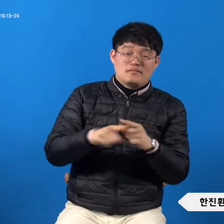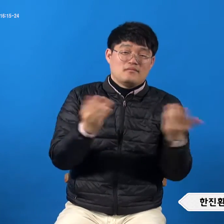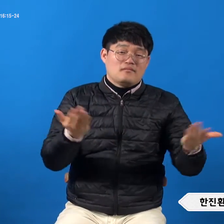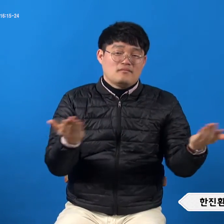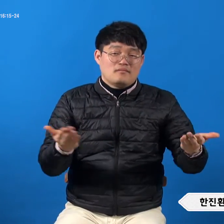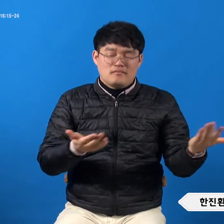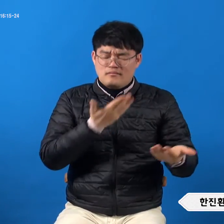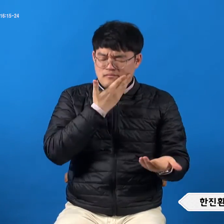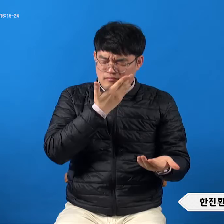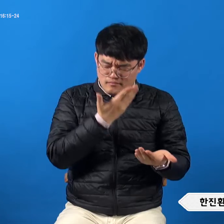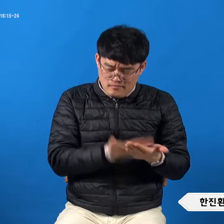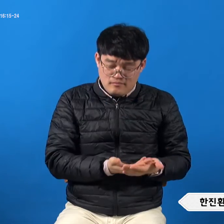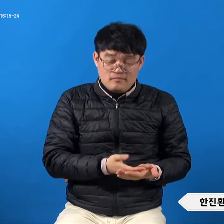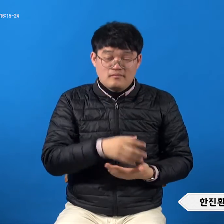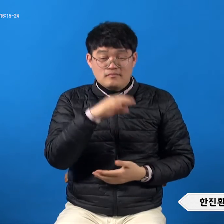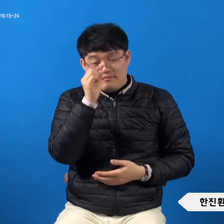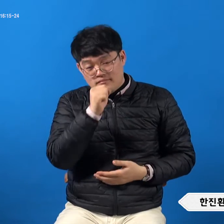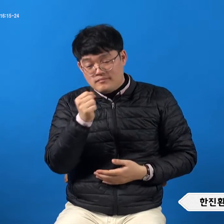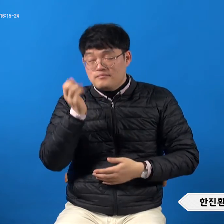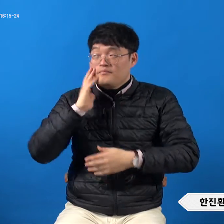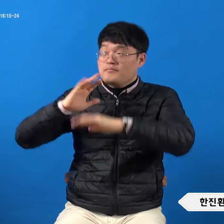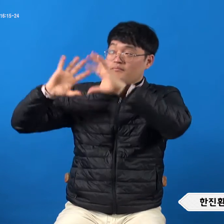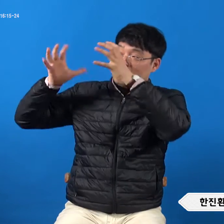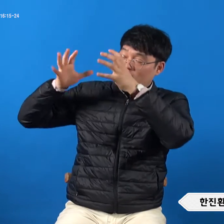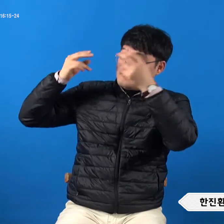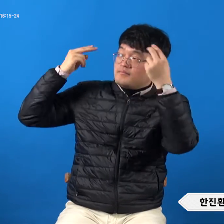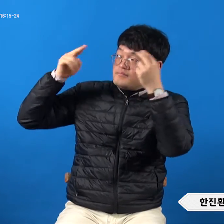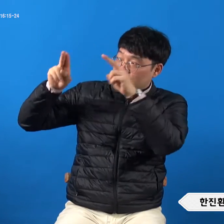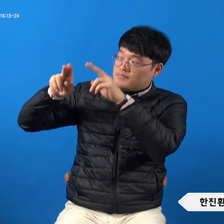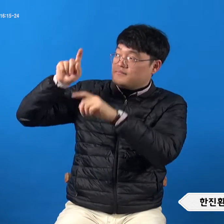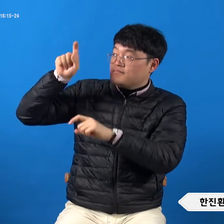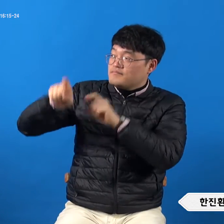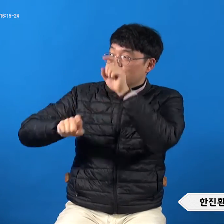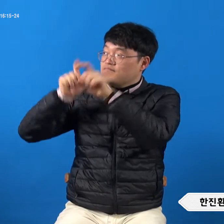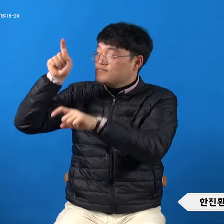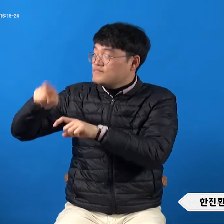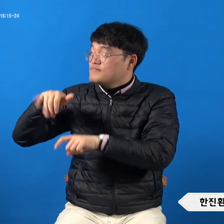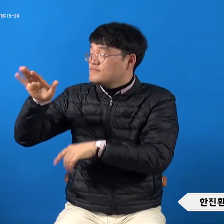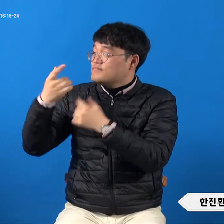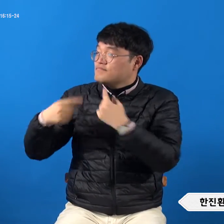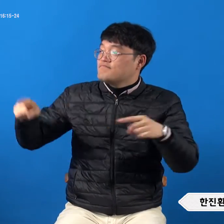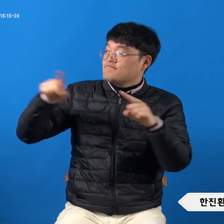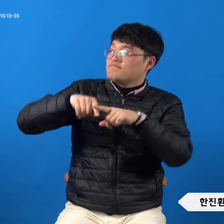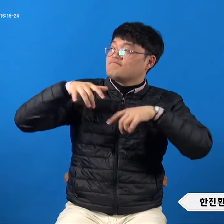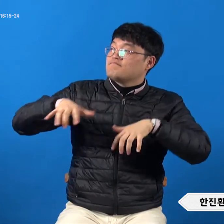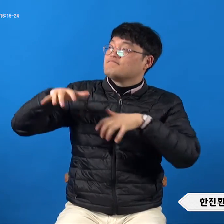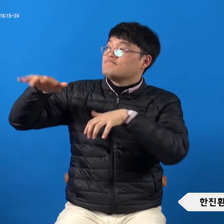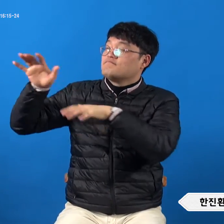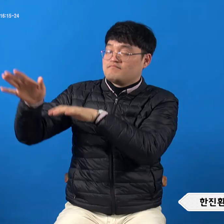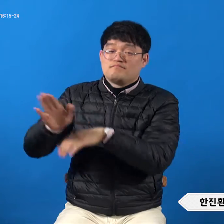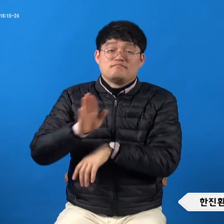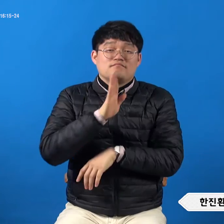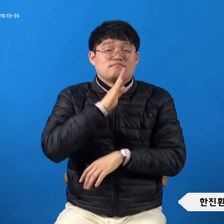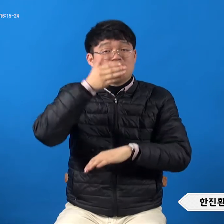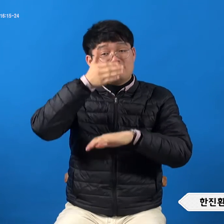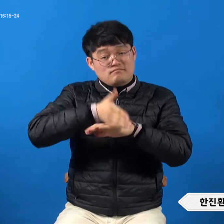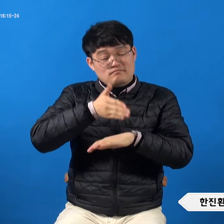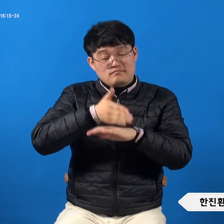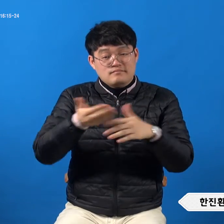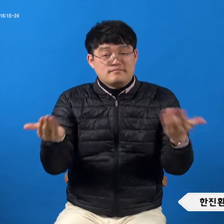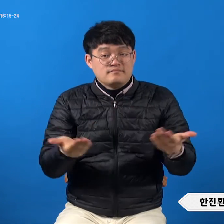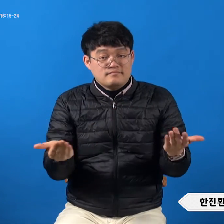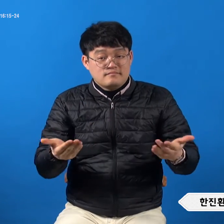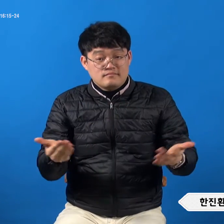것이 너무 귀하고, 저 천국을 향해서, 영혼을 향해서 같이 나아갈 수 있는 이것이 얼마나 감사하고,